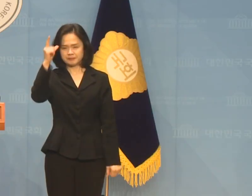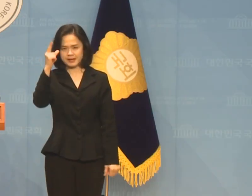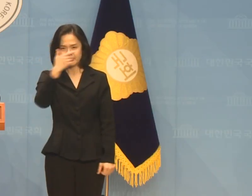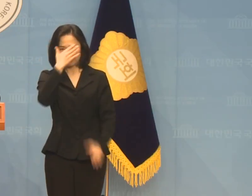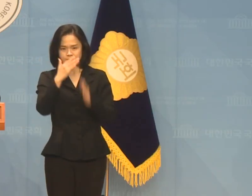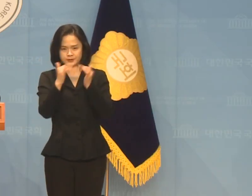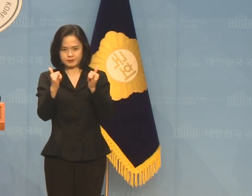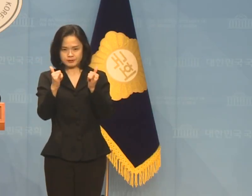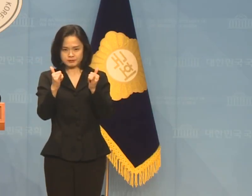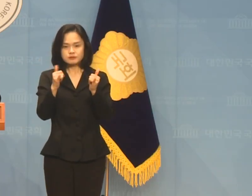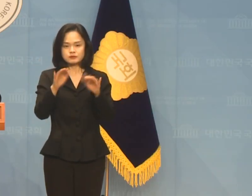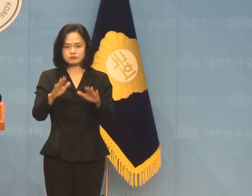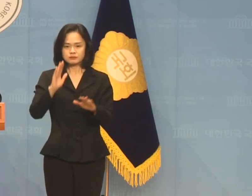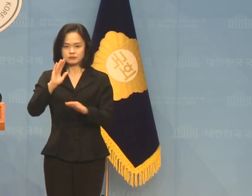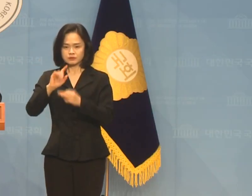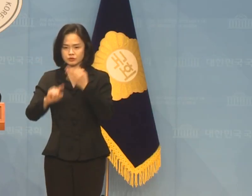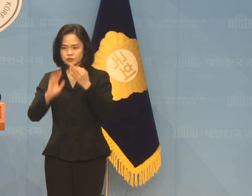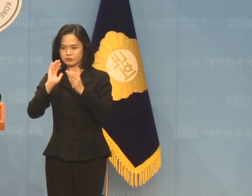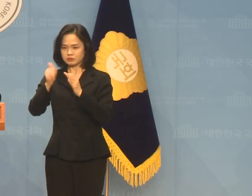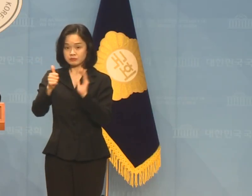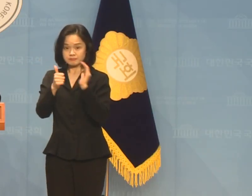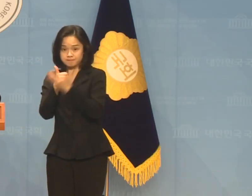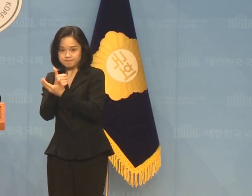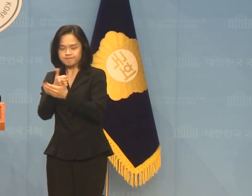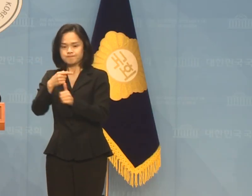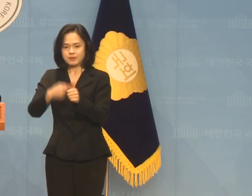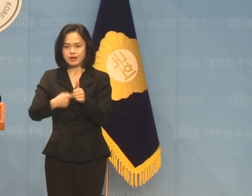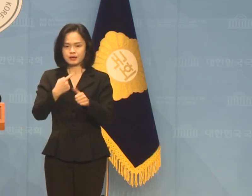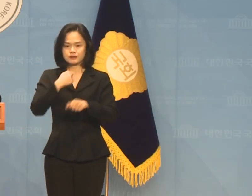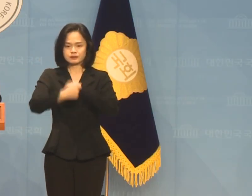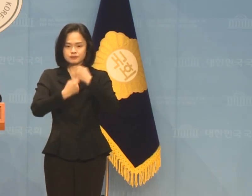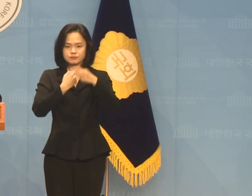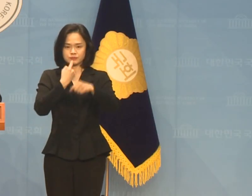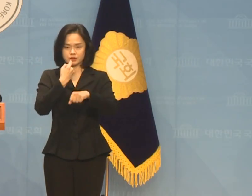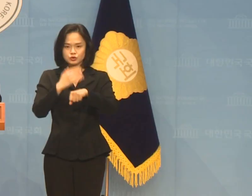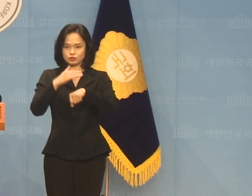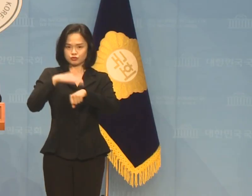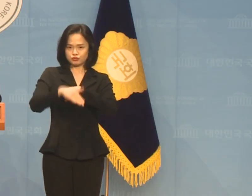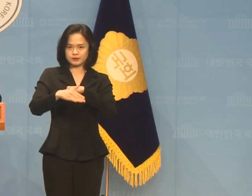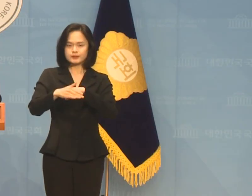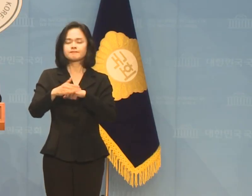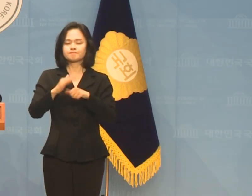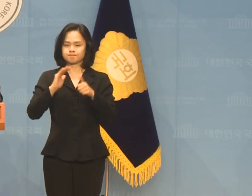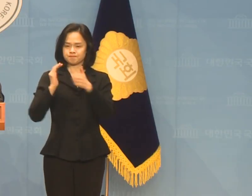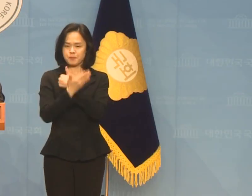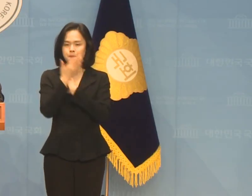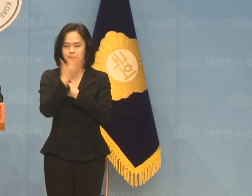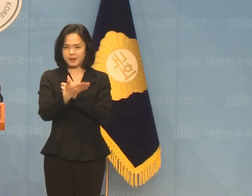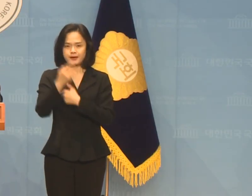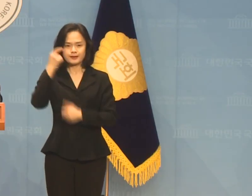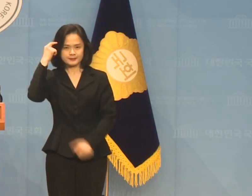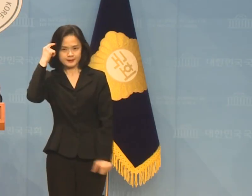이런 사실을 너무나도 잘 알고 있기 때문입니다. 윤석열 대통령 지지율이